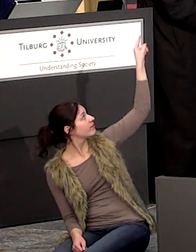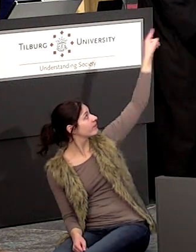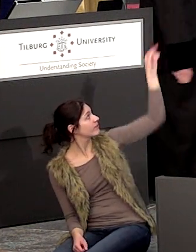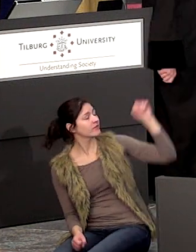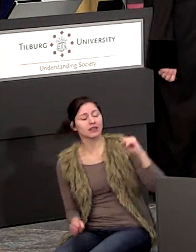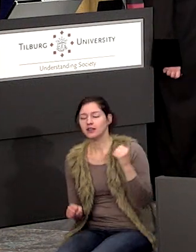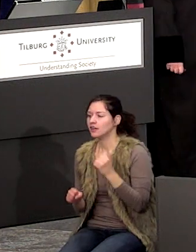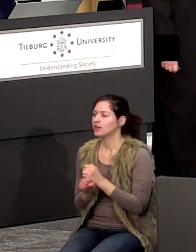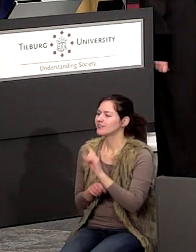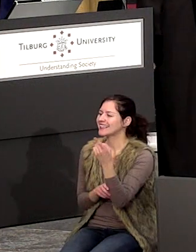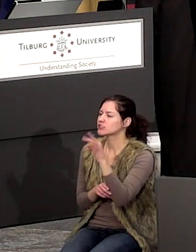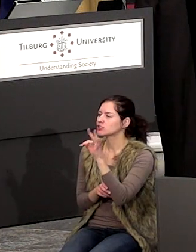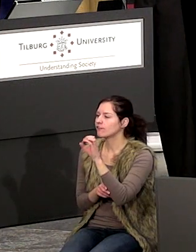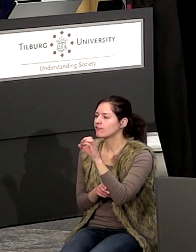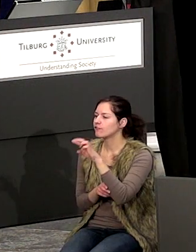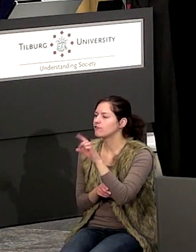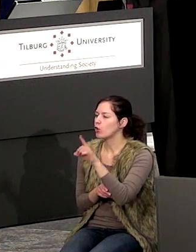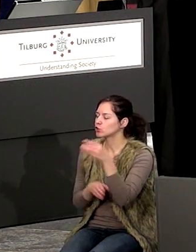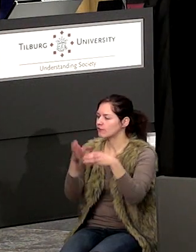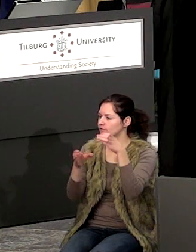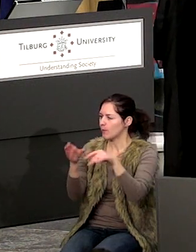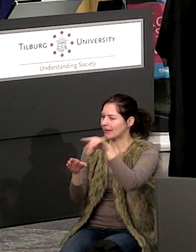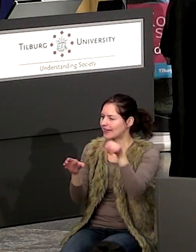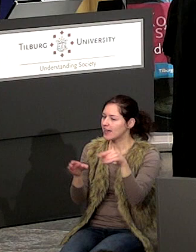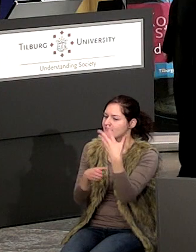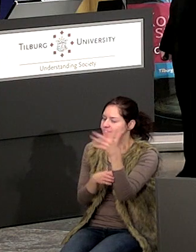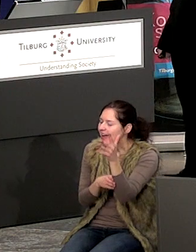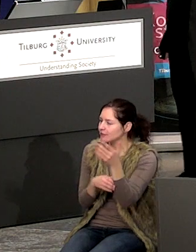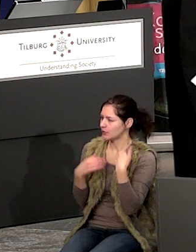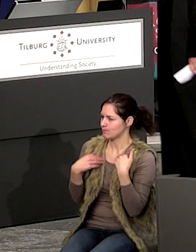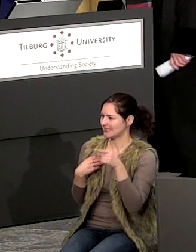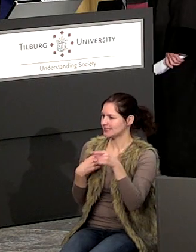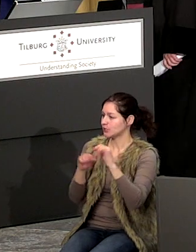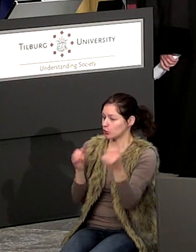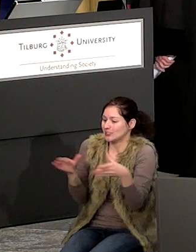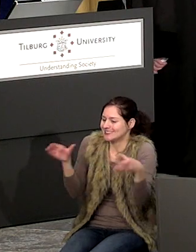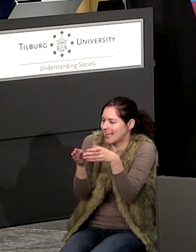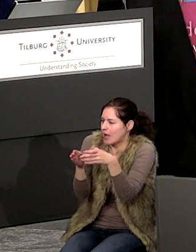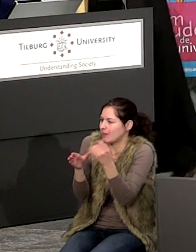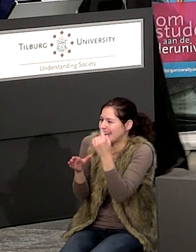Ford-fabriek. Daar bouwden 50 mensen in een maand tijd één auto.